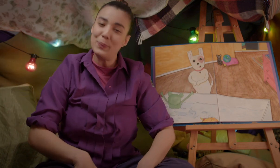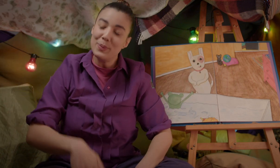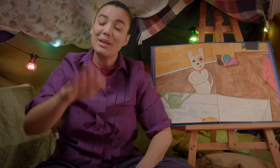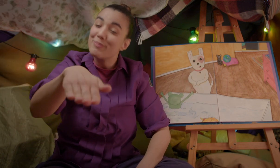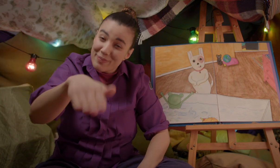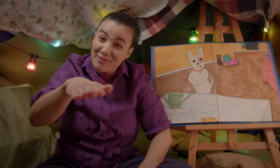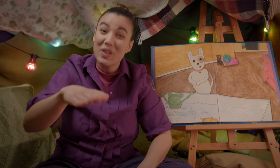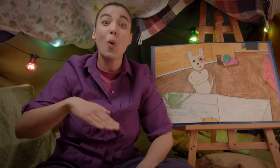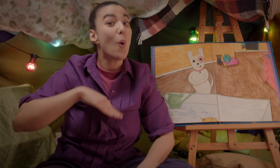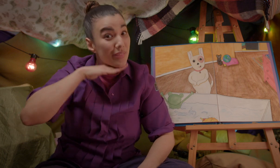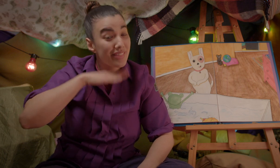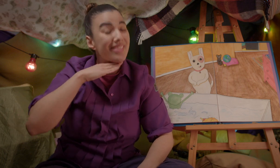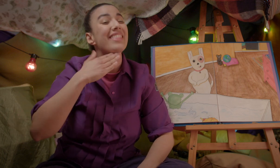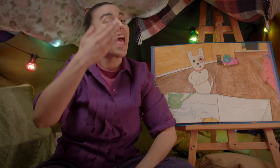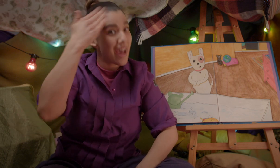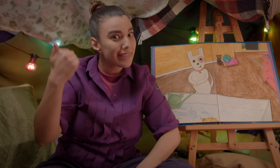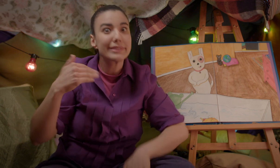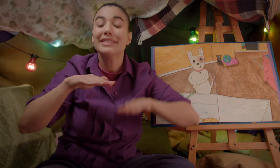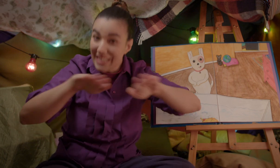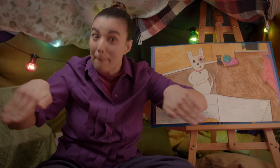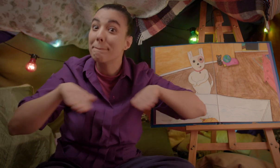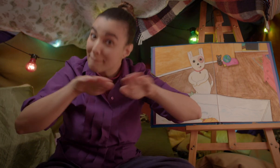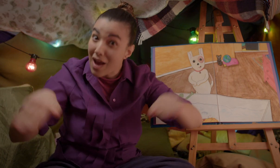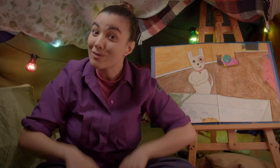Hunden skakade på huvudet och sa: grodor kan visst simma.